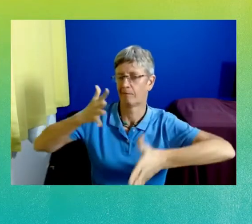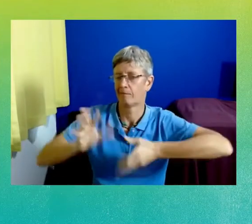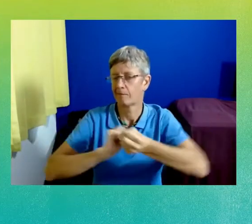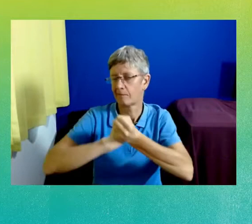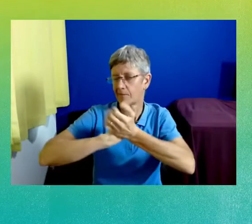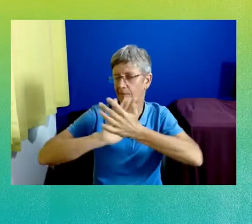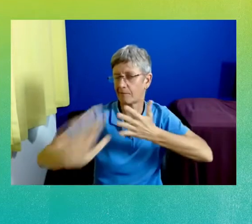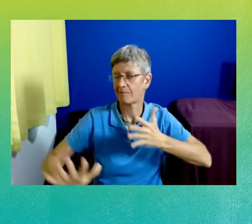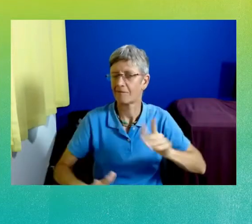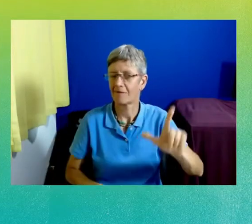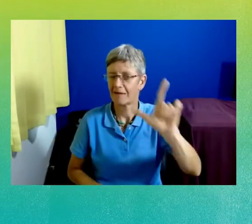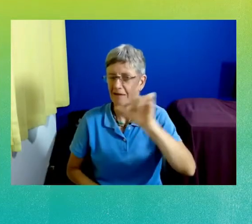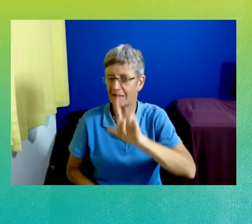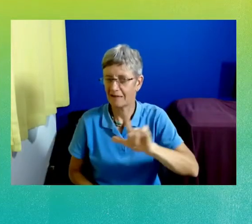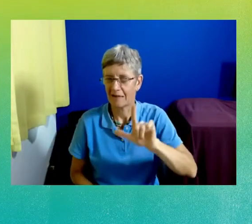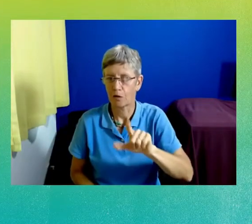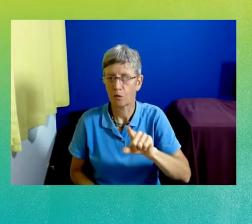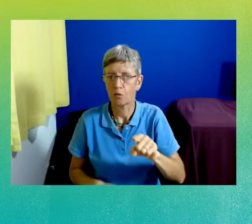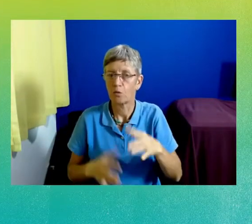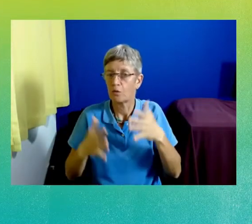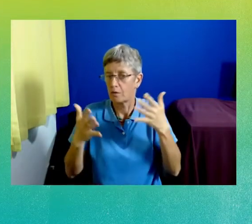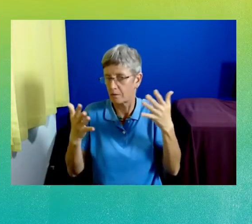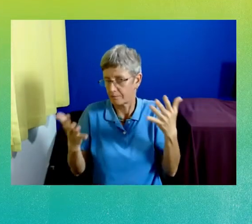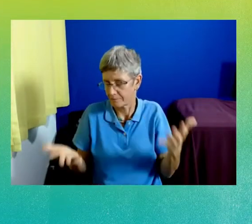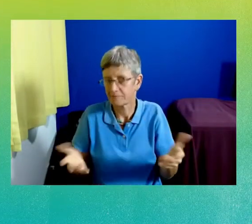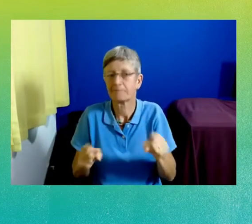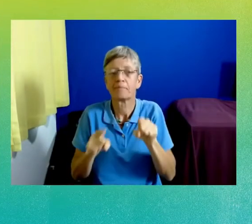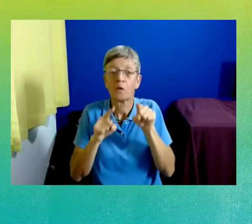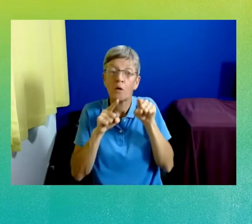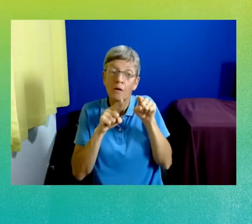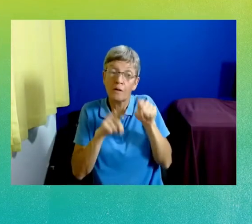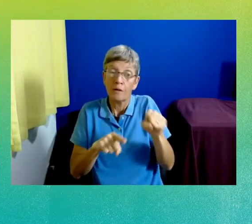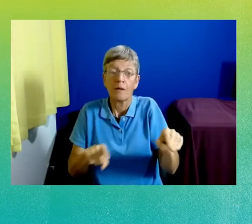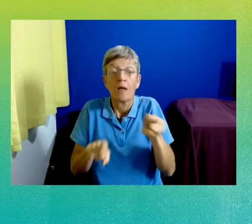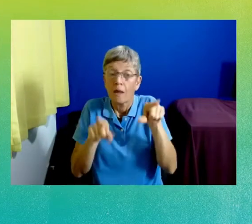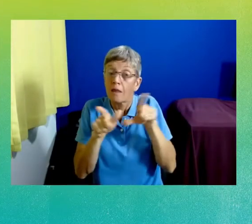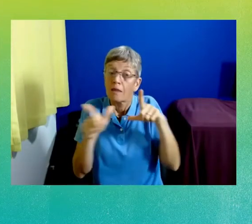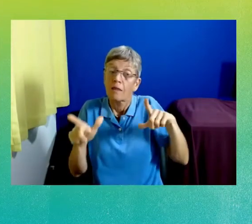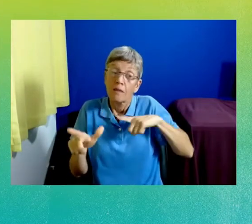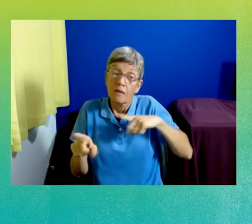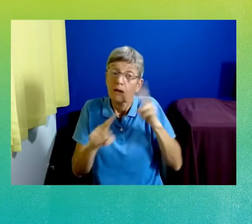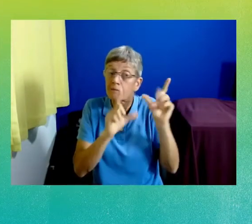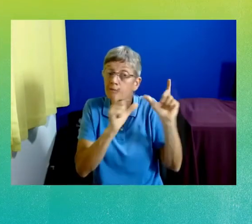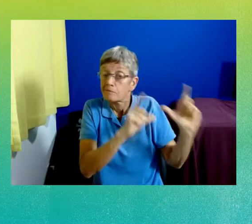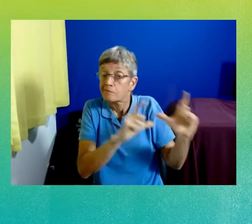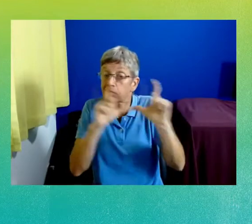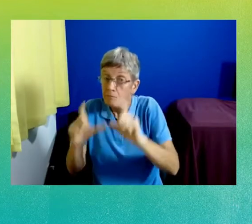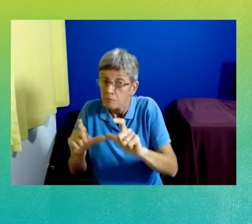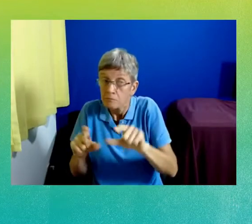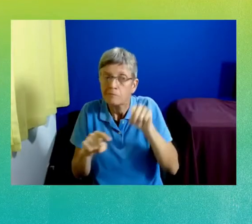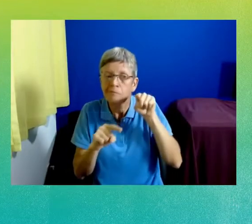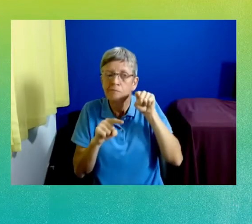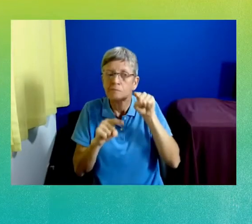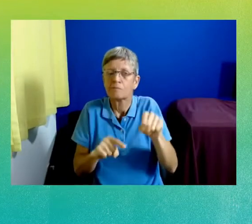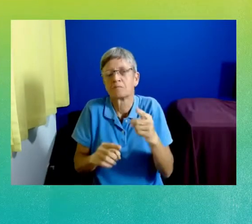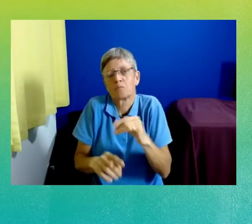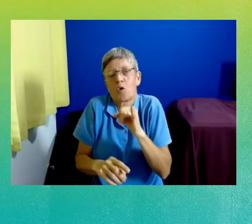pessoas, elas são fluentes em língua de sinais e na literatura.